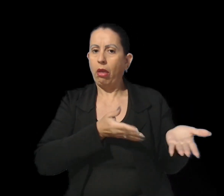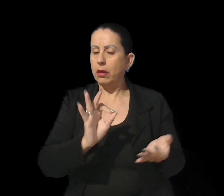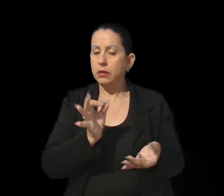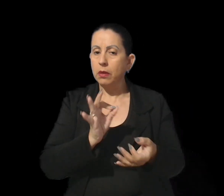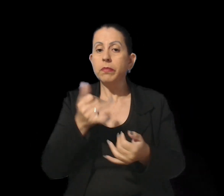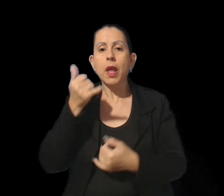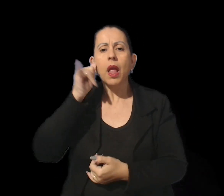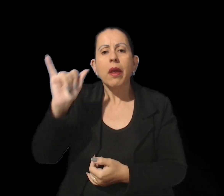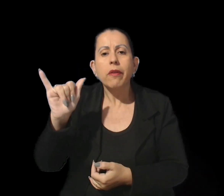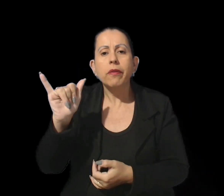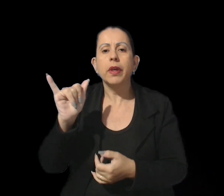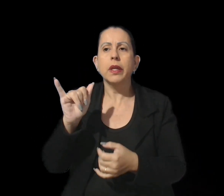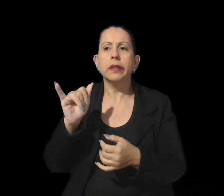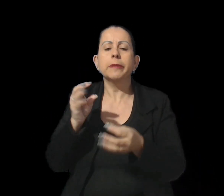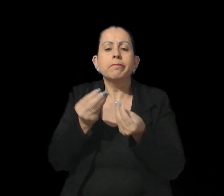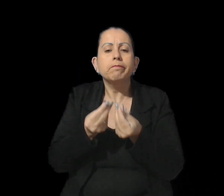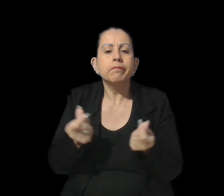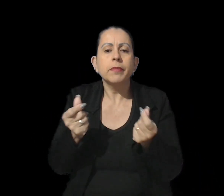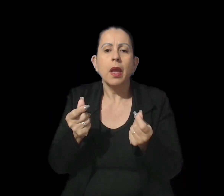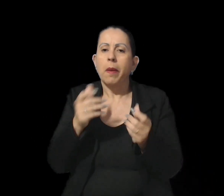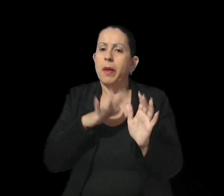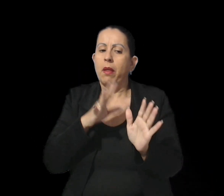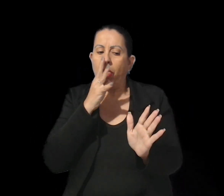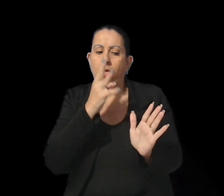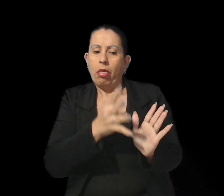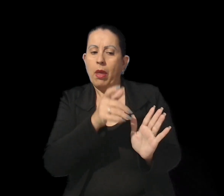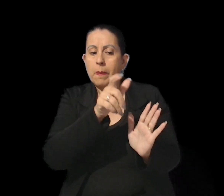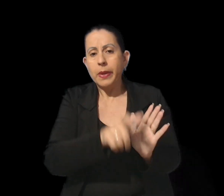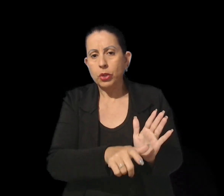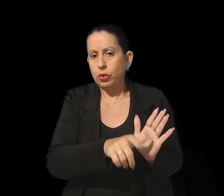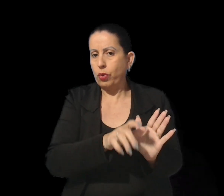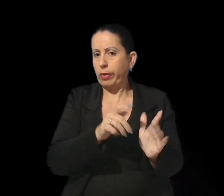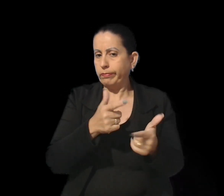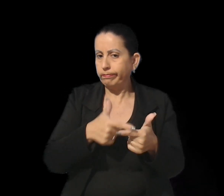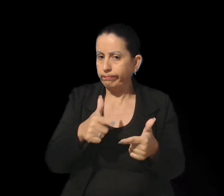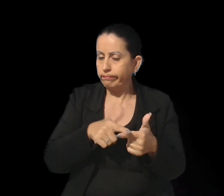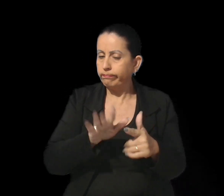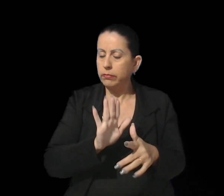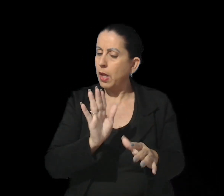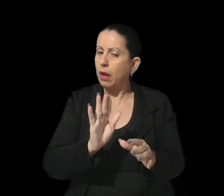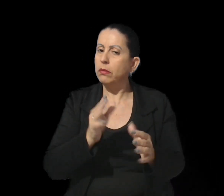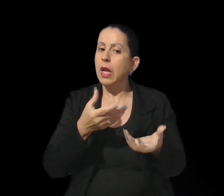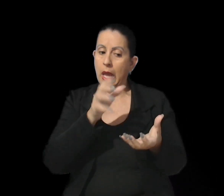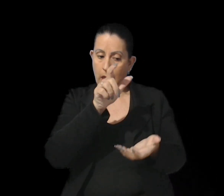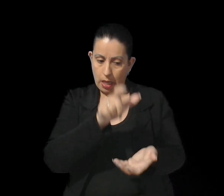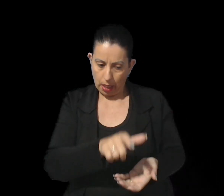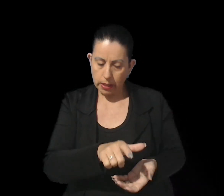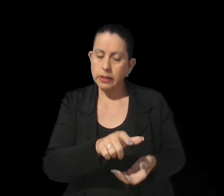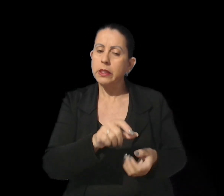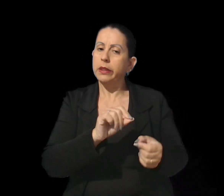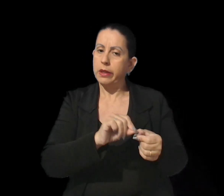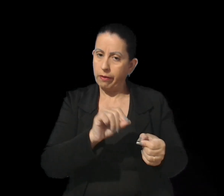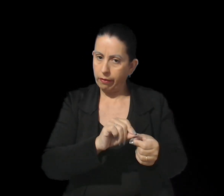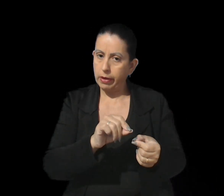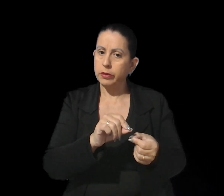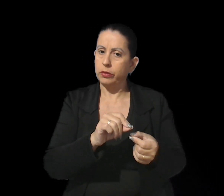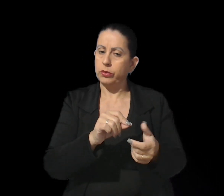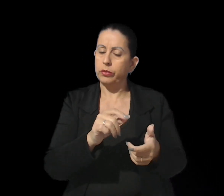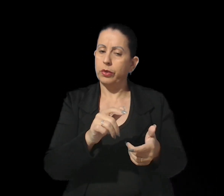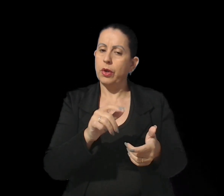com delicadeza ferir o amor próprio do adversário, ainda que este caiba inteiramente a